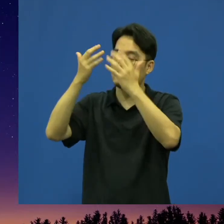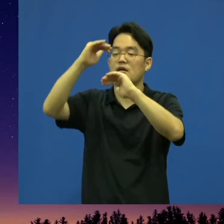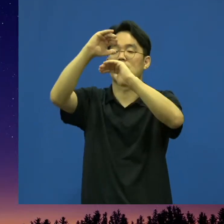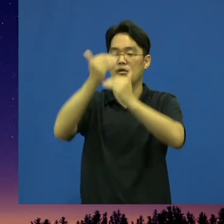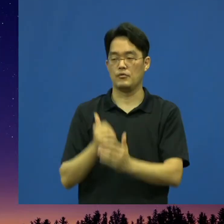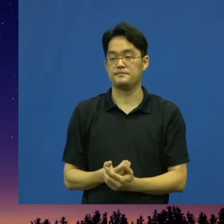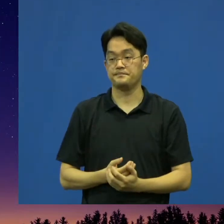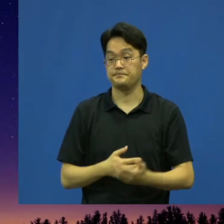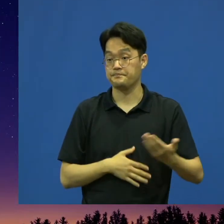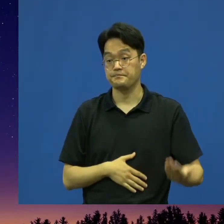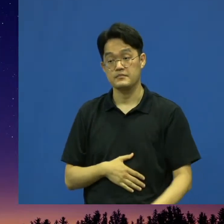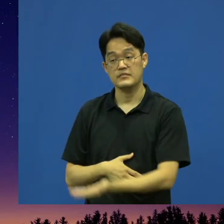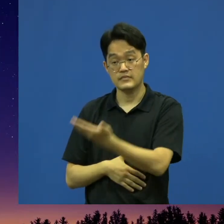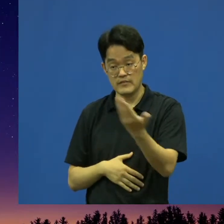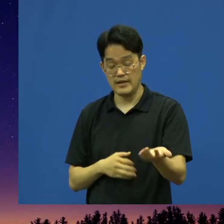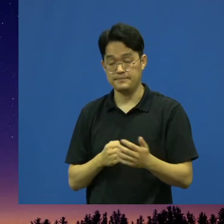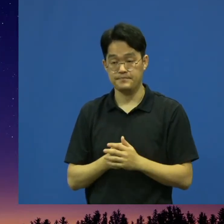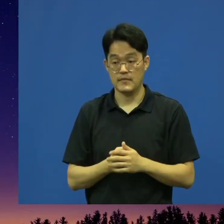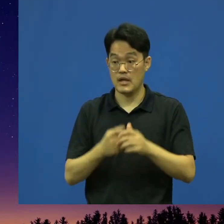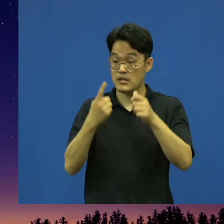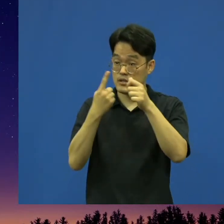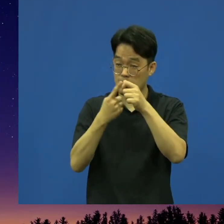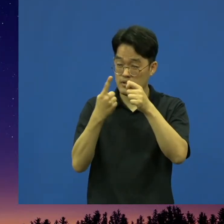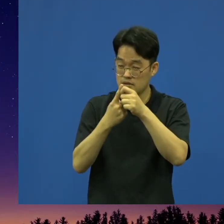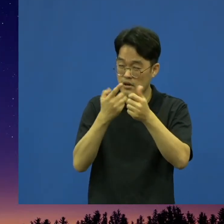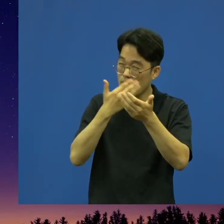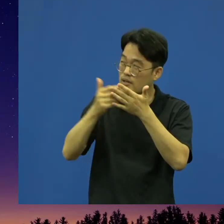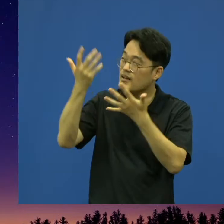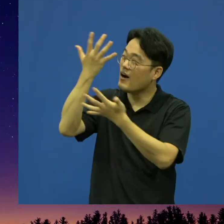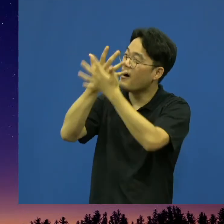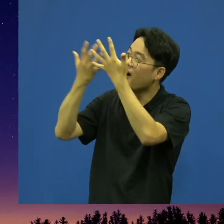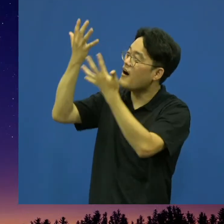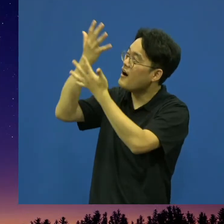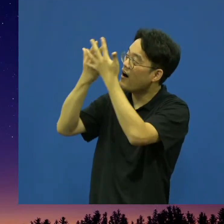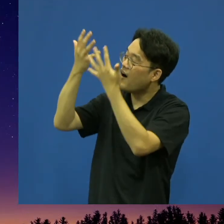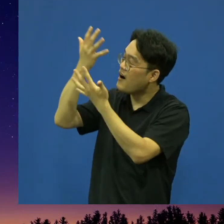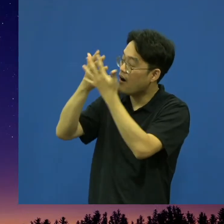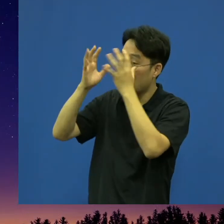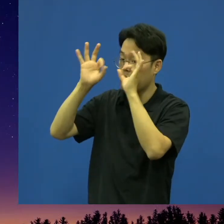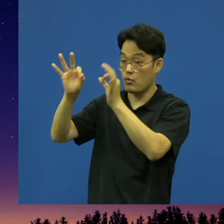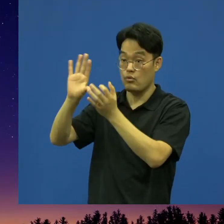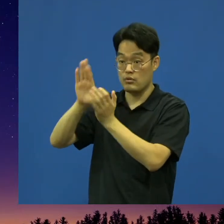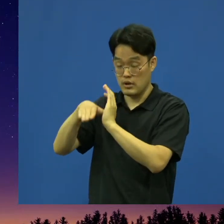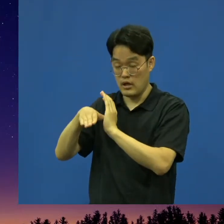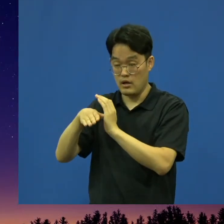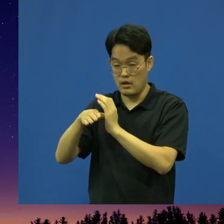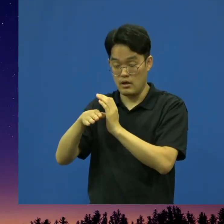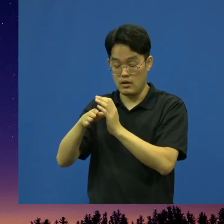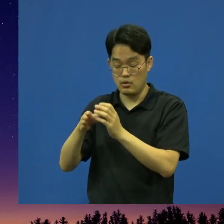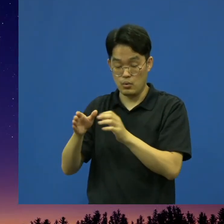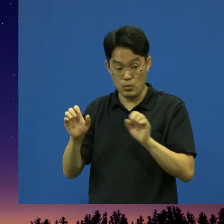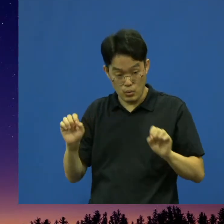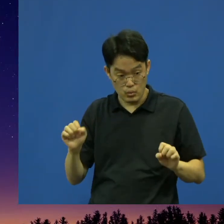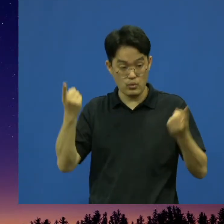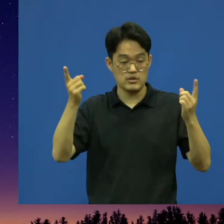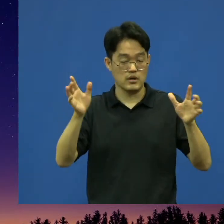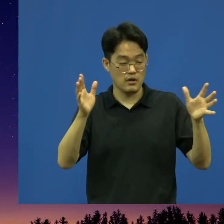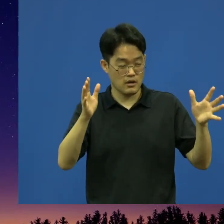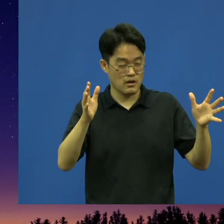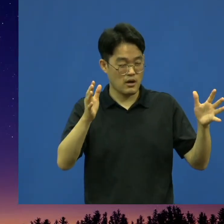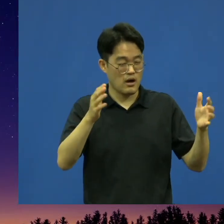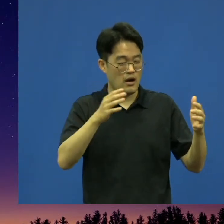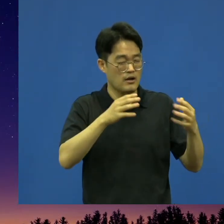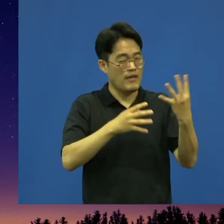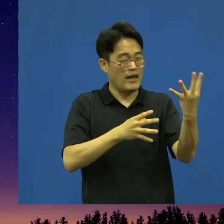여러분이 이렇게 첫 번째 환상이 쫙 보이고 있을 때 두 번째 환상이 동시에 보이고 있어요.